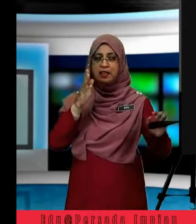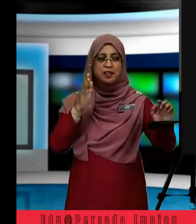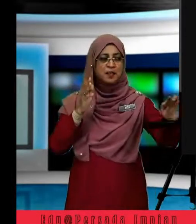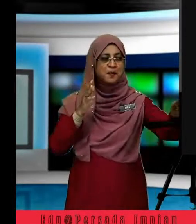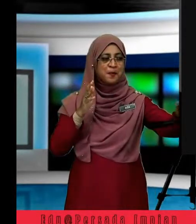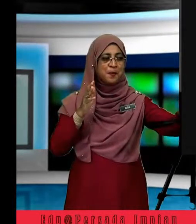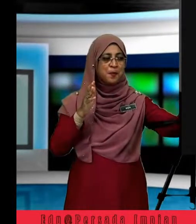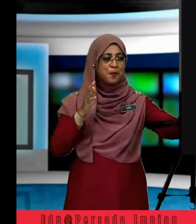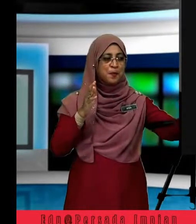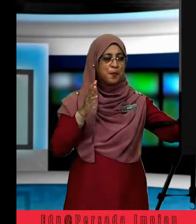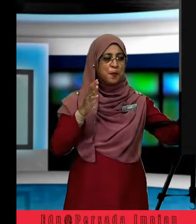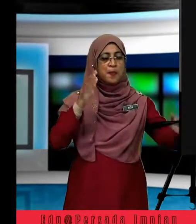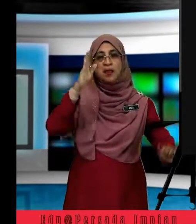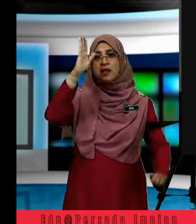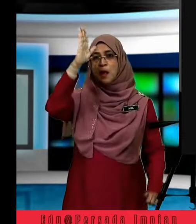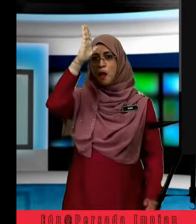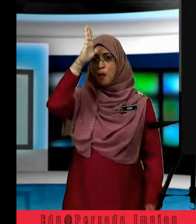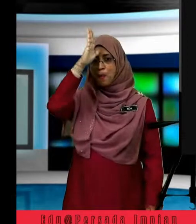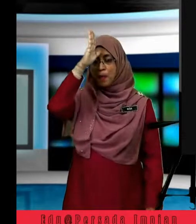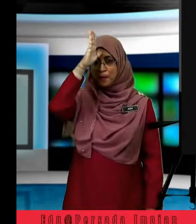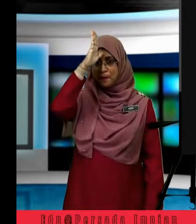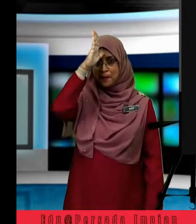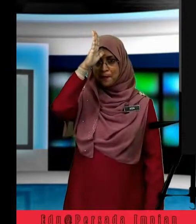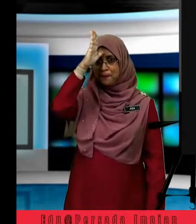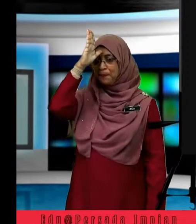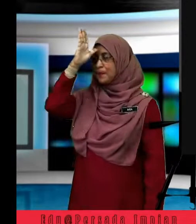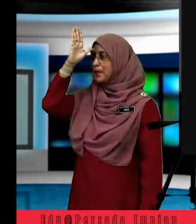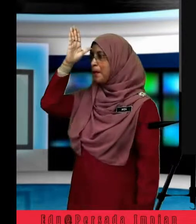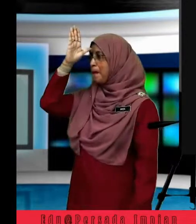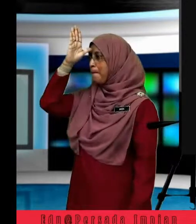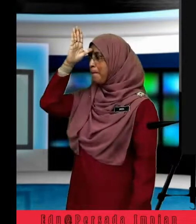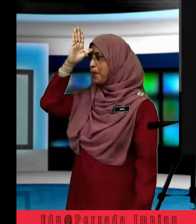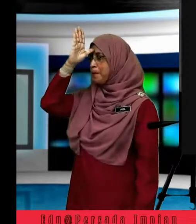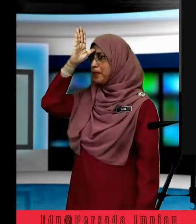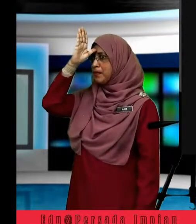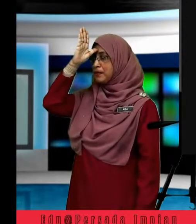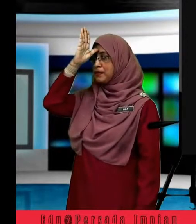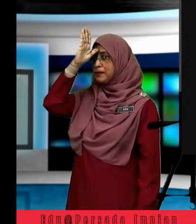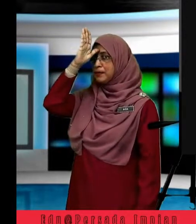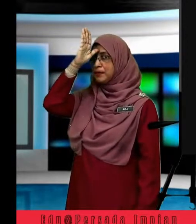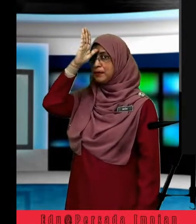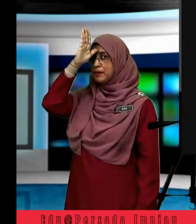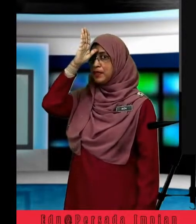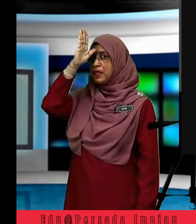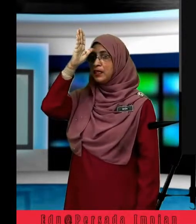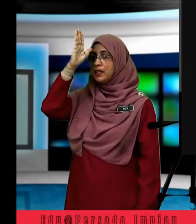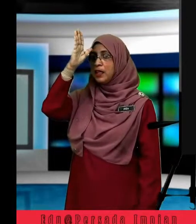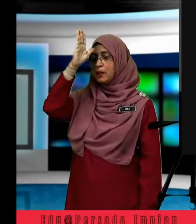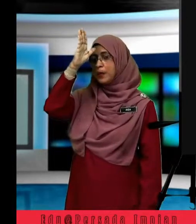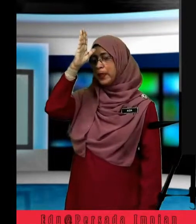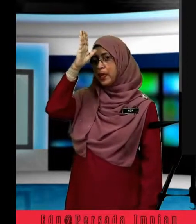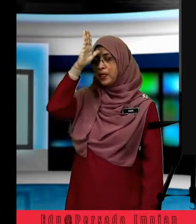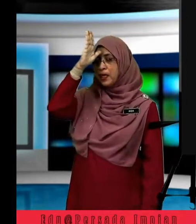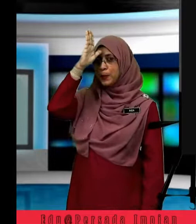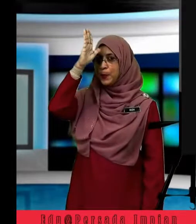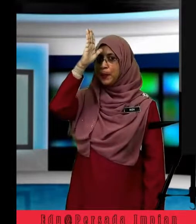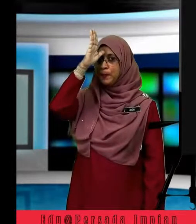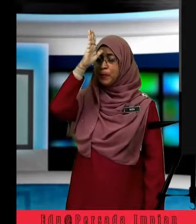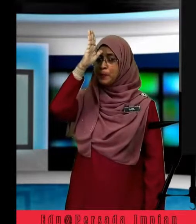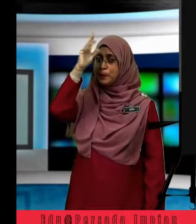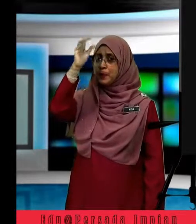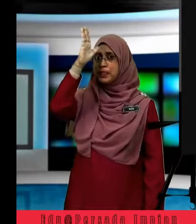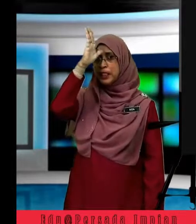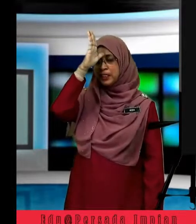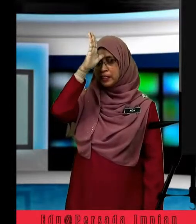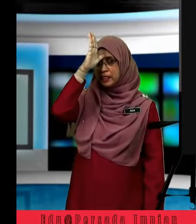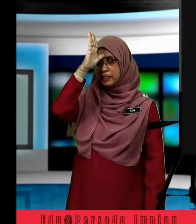sini Ayah ndak papa Hai Papa Oke kamu pengen ayah ataupun